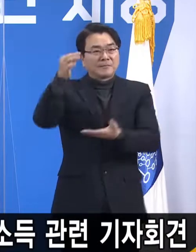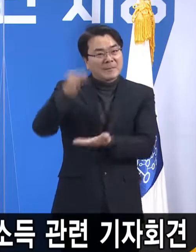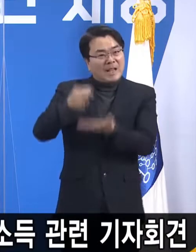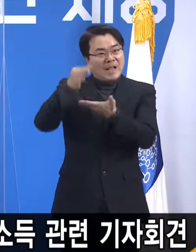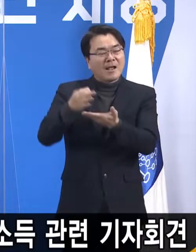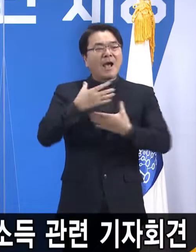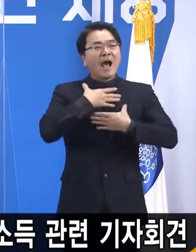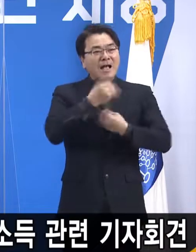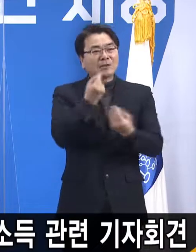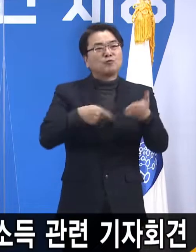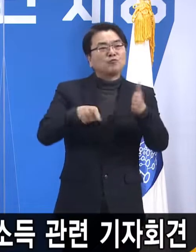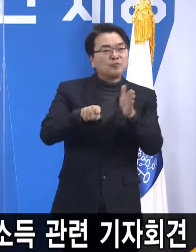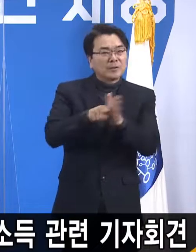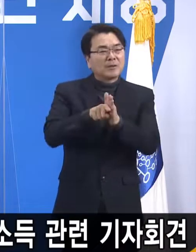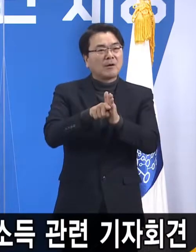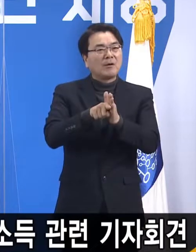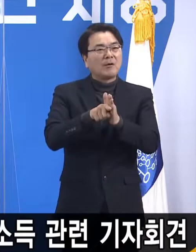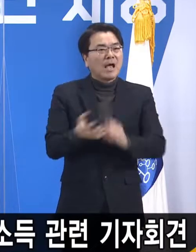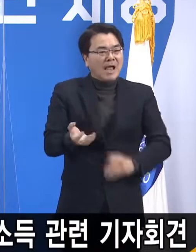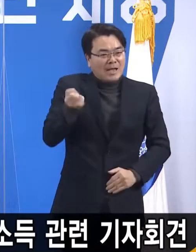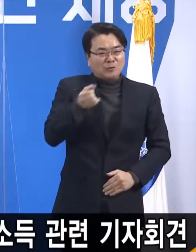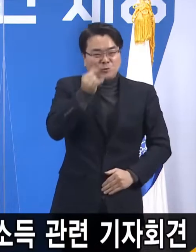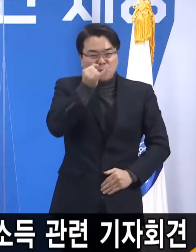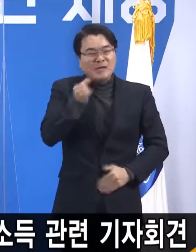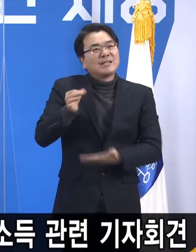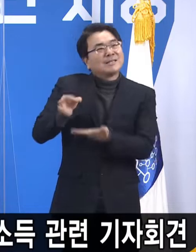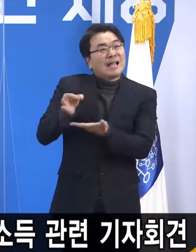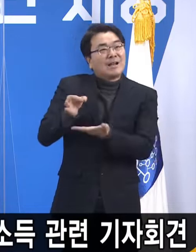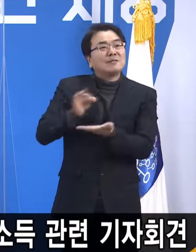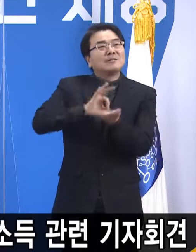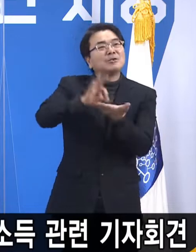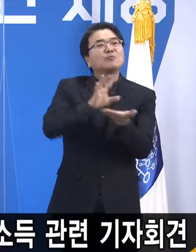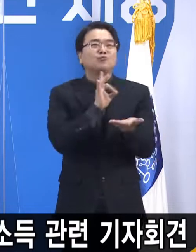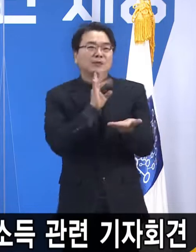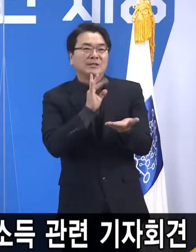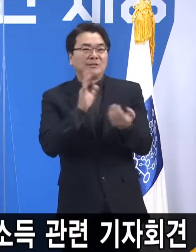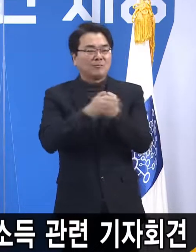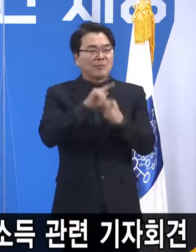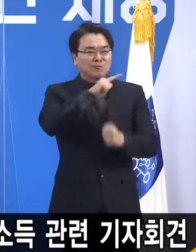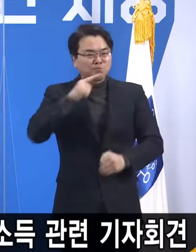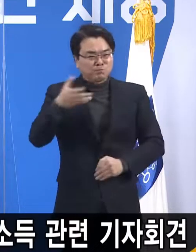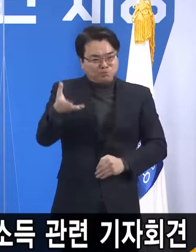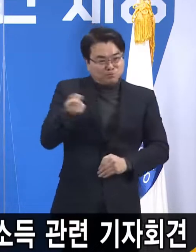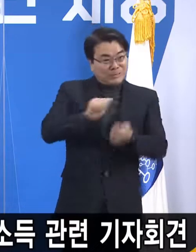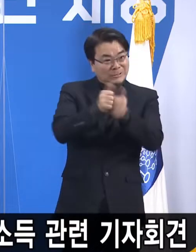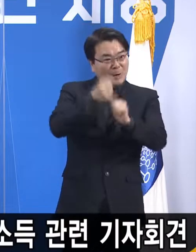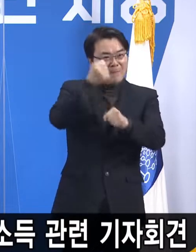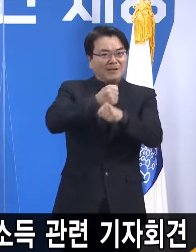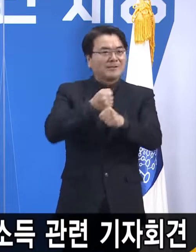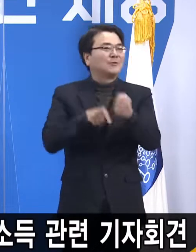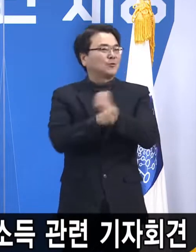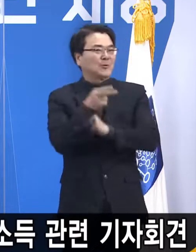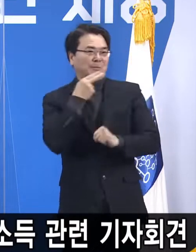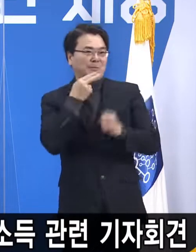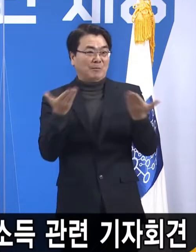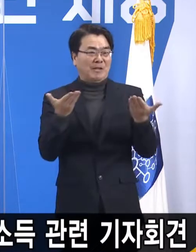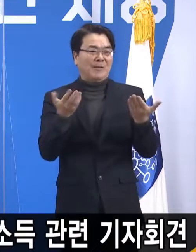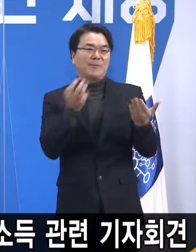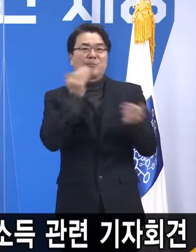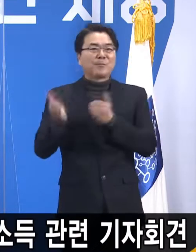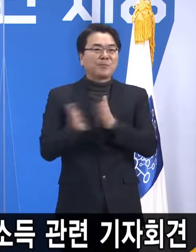위해서 지금 현재 보유하고 있는 자원을 활용하기 때문에 지방채 발행도 없고 우리